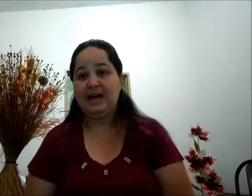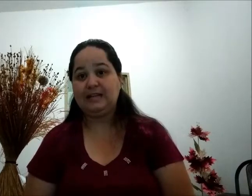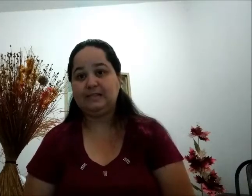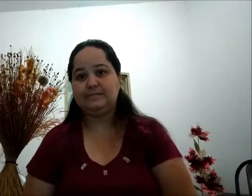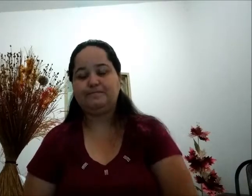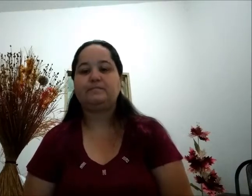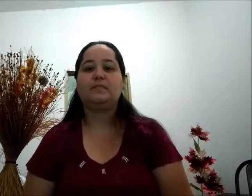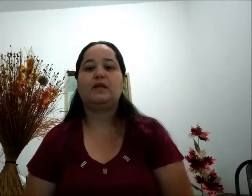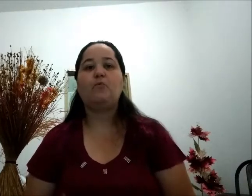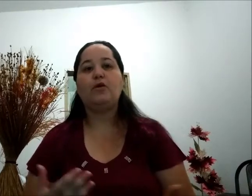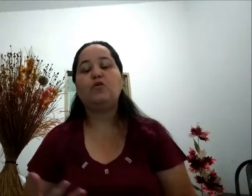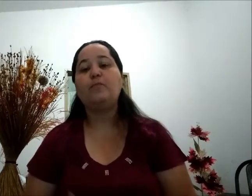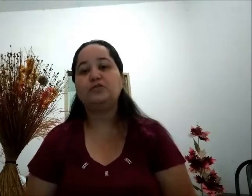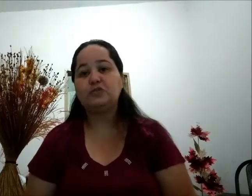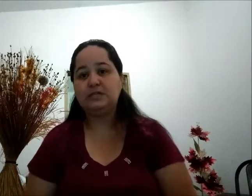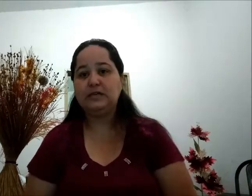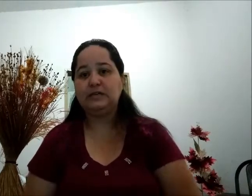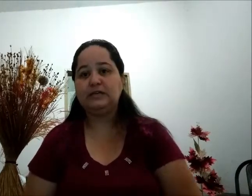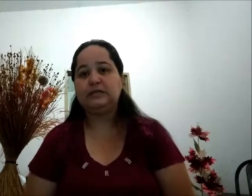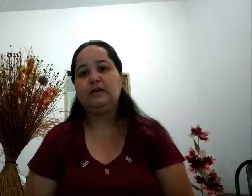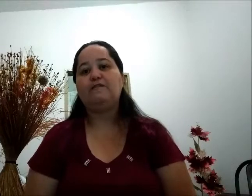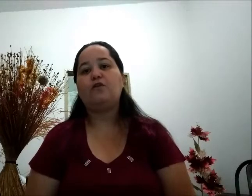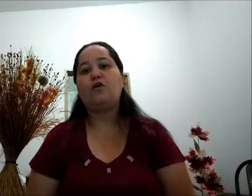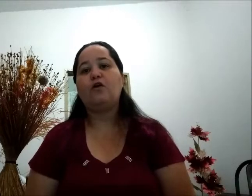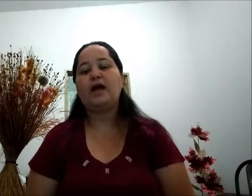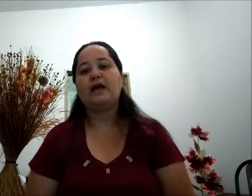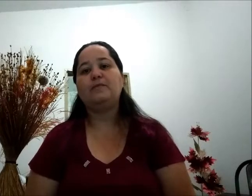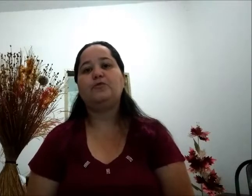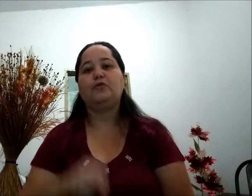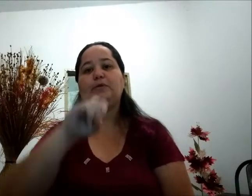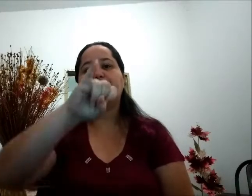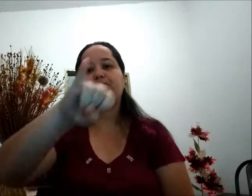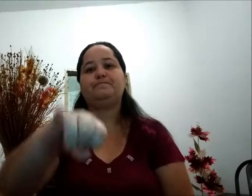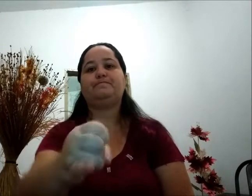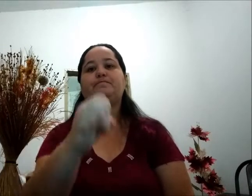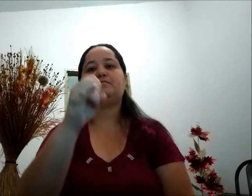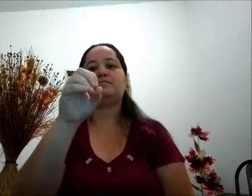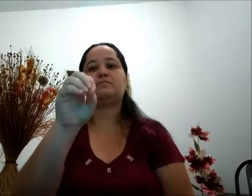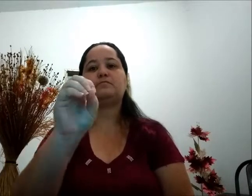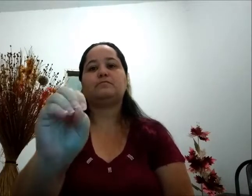errada. Então, meu nome é Josiane. Vou colocar aqui meu nome.